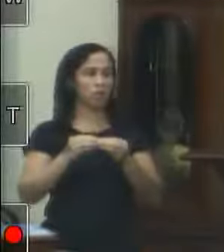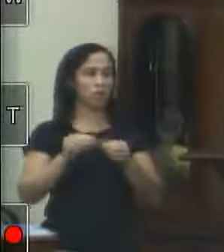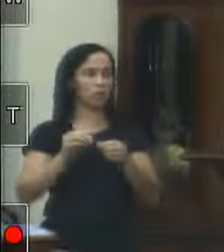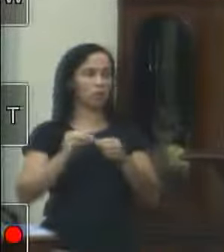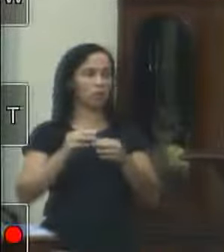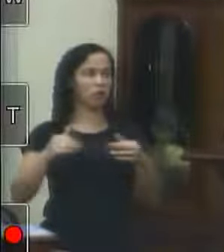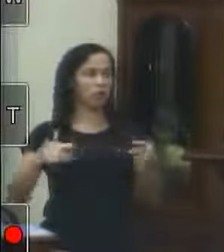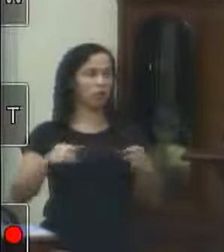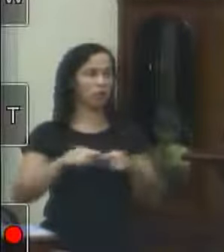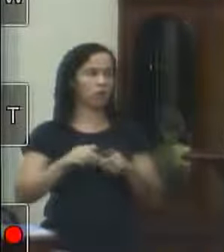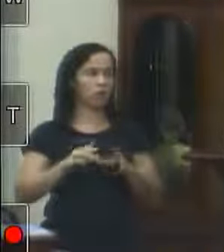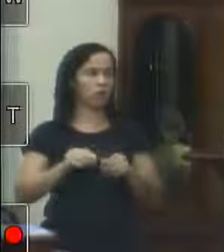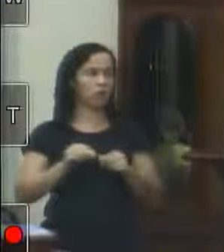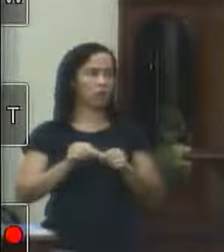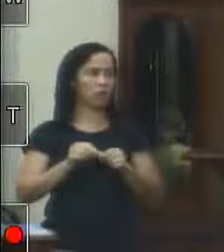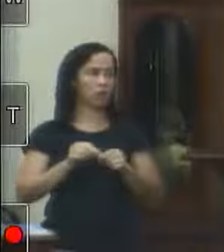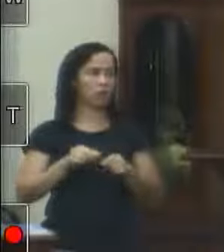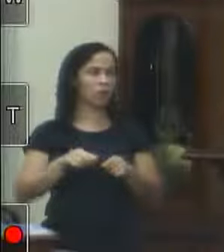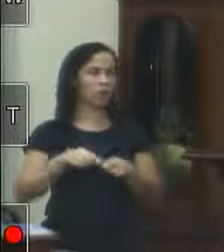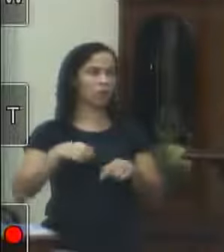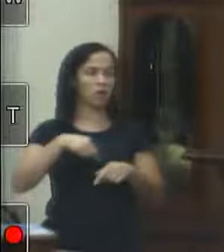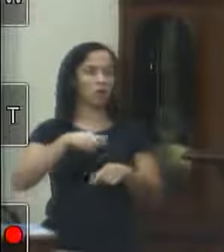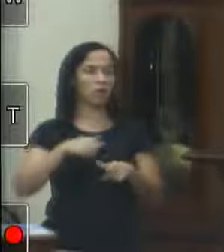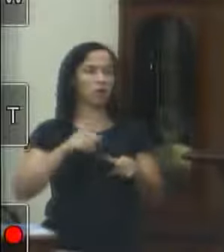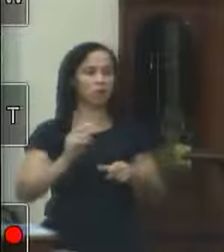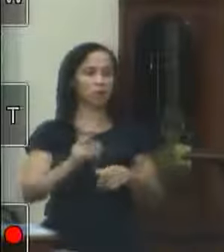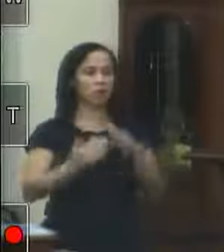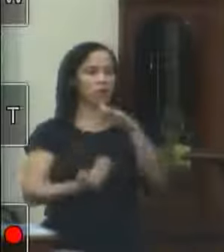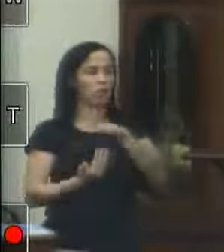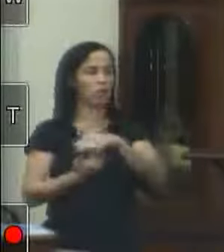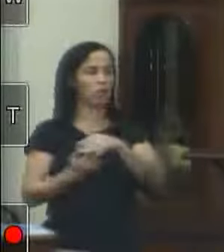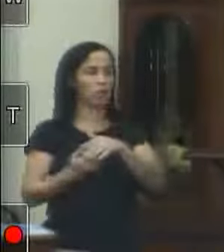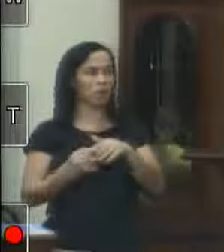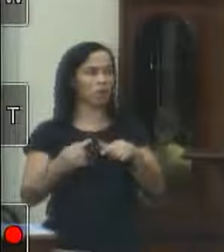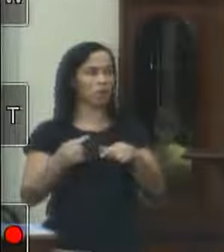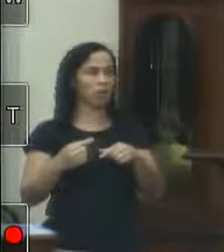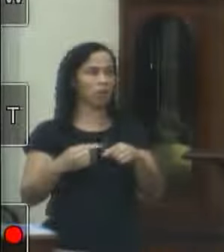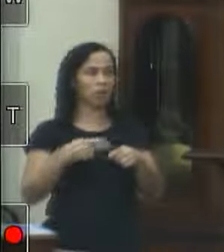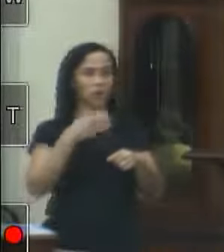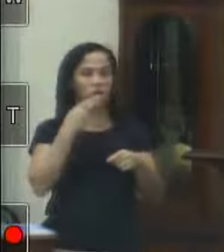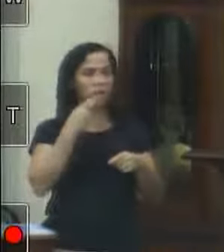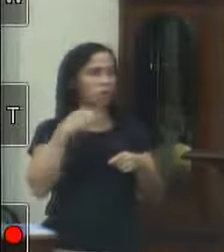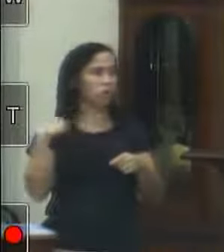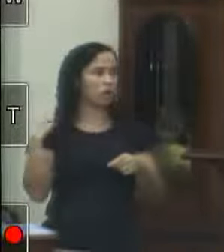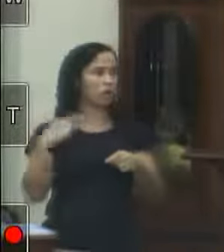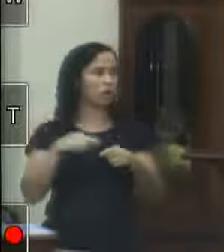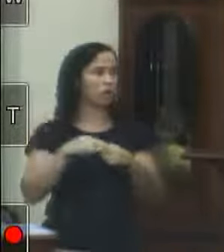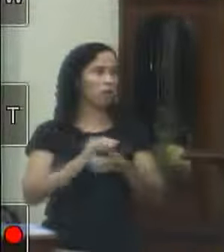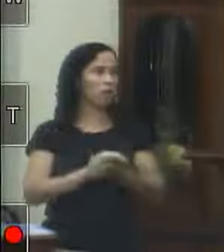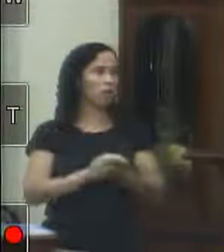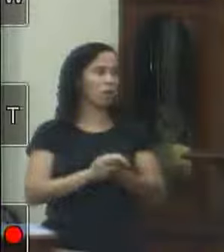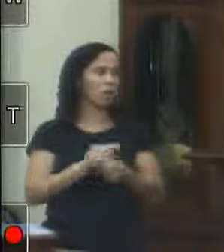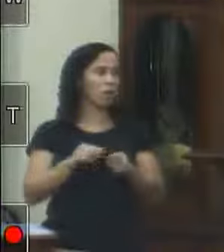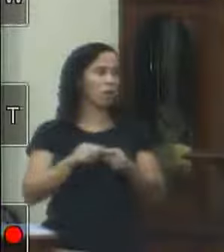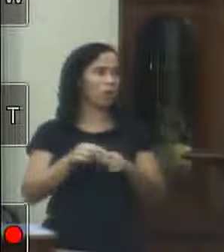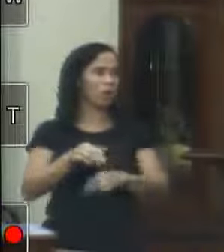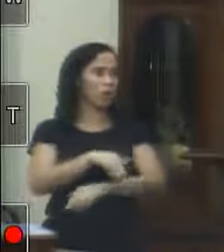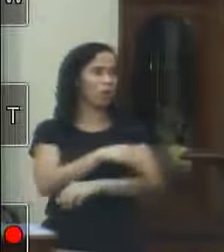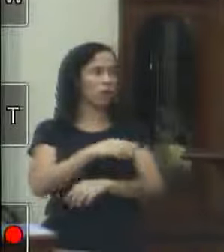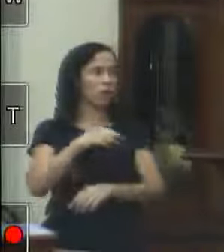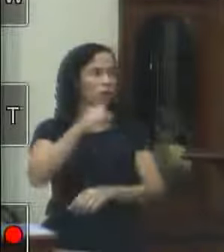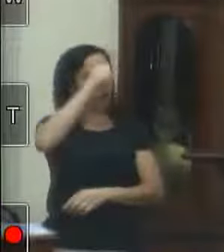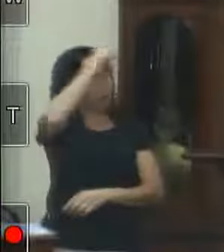coisas na hora e não no dia. E eu fui o tempo todo contra. Como um vereador disse que eu estava nos corredores da